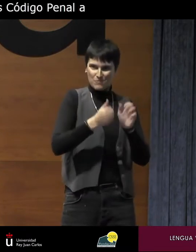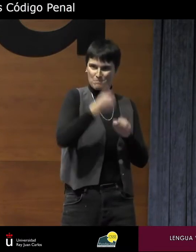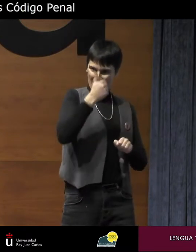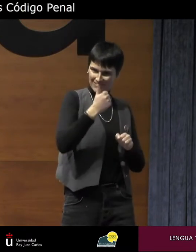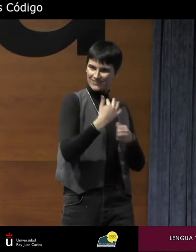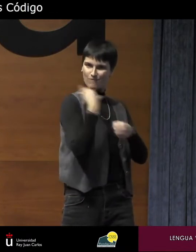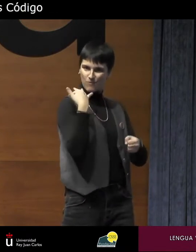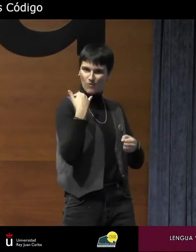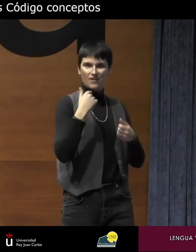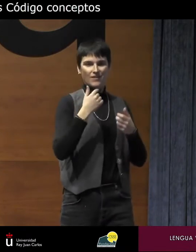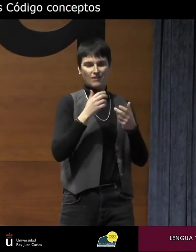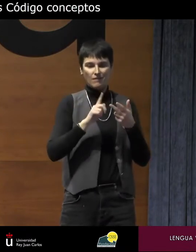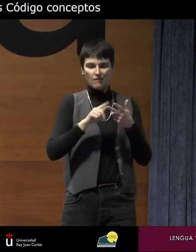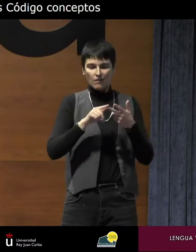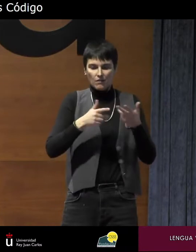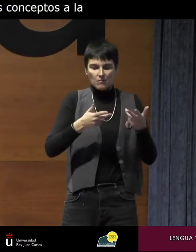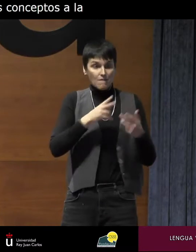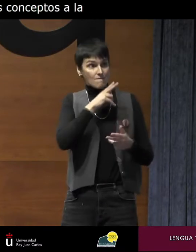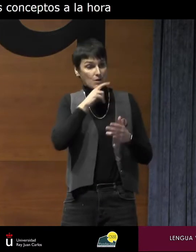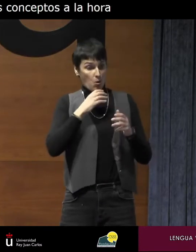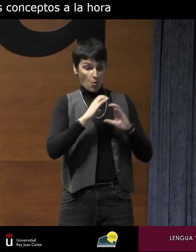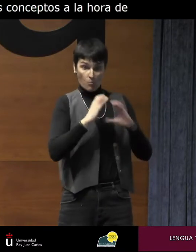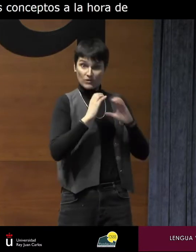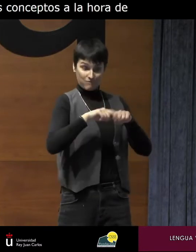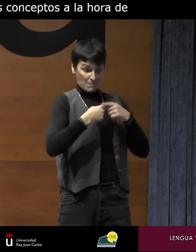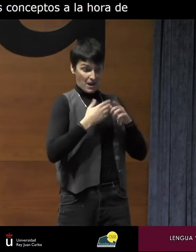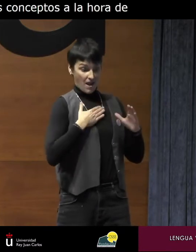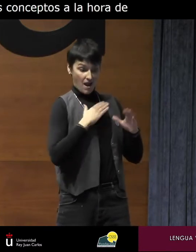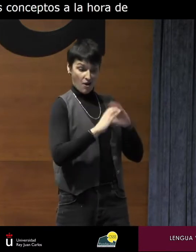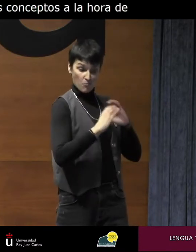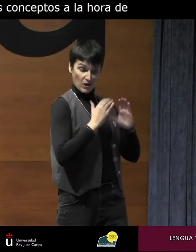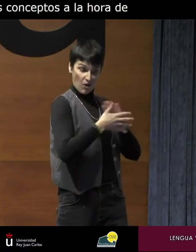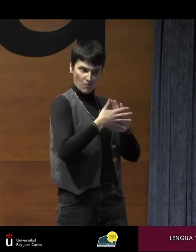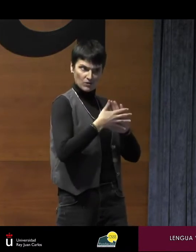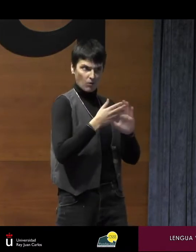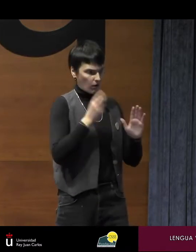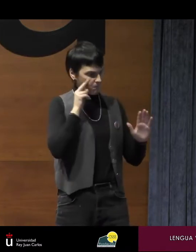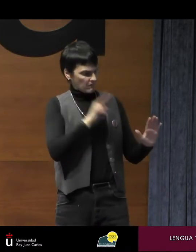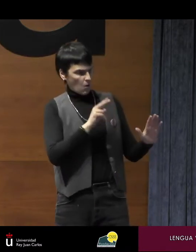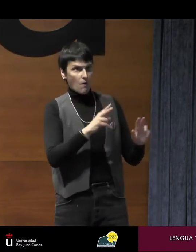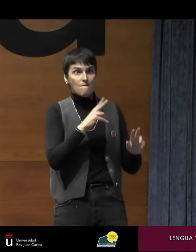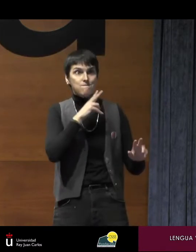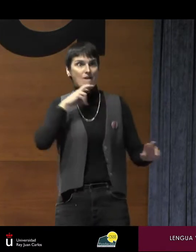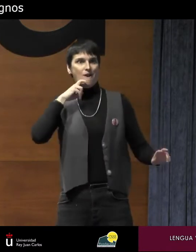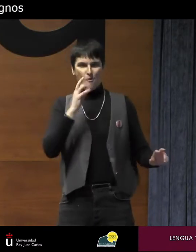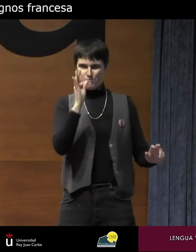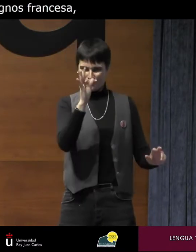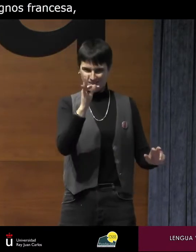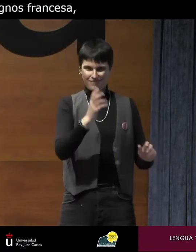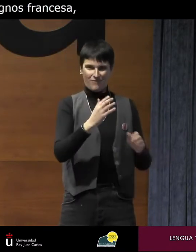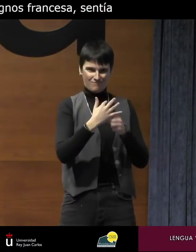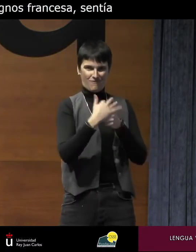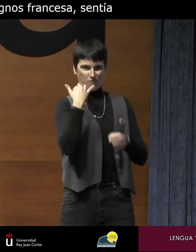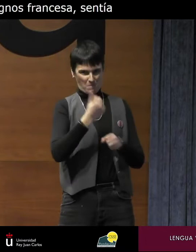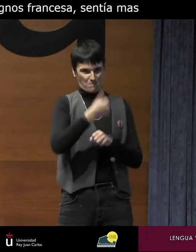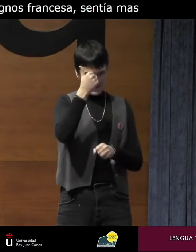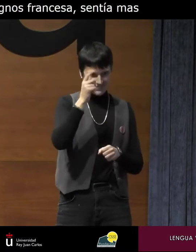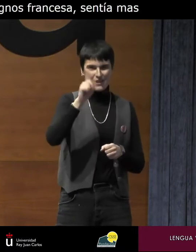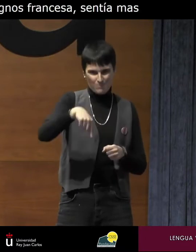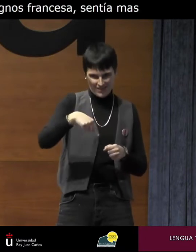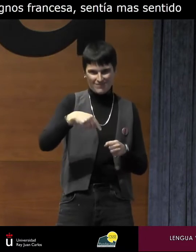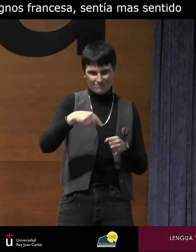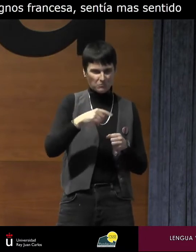signos francesa, por ejemplo, sentían más orgullo aquellos que su primera lengua, la L1, era el francés,